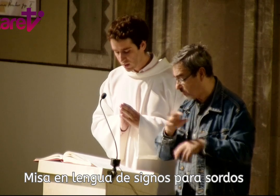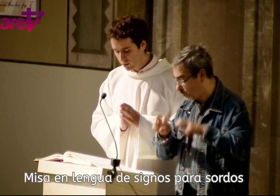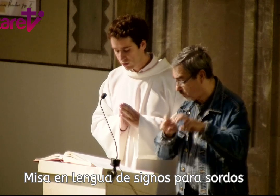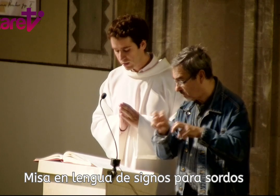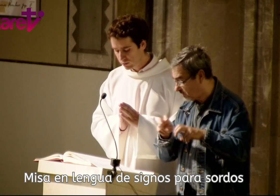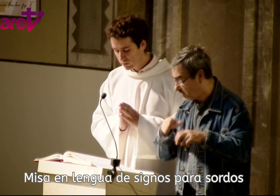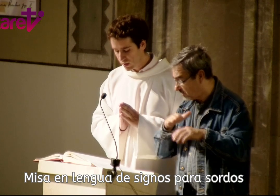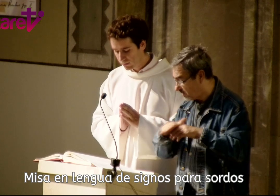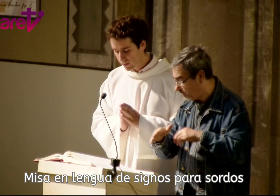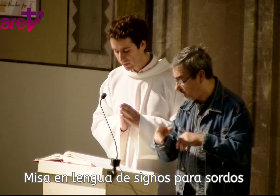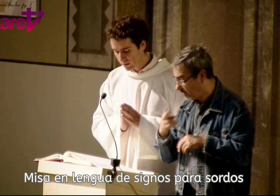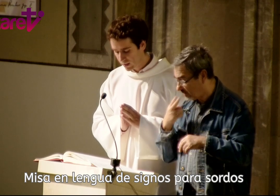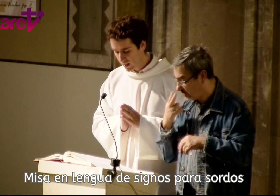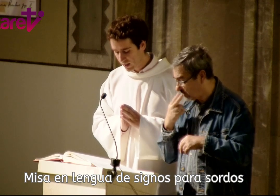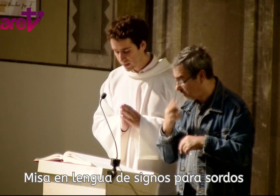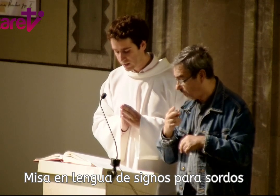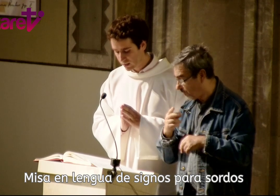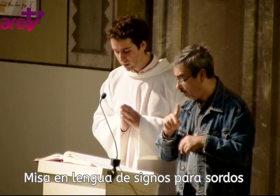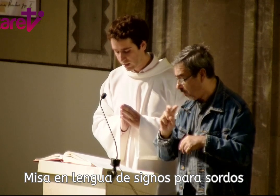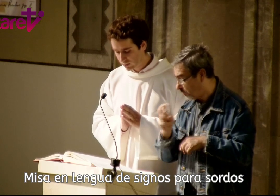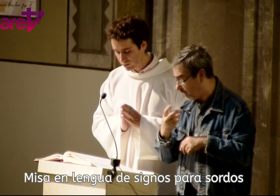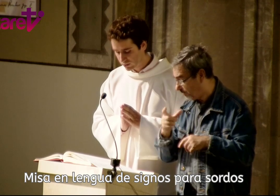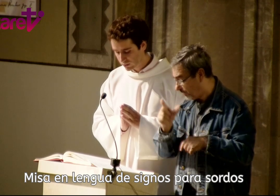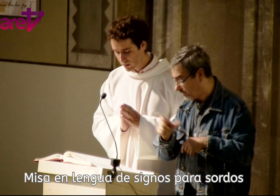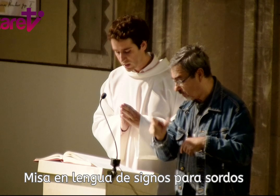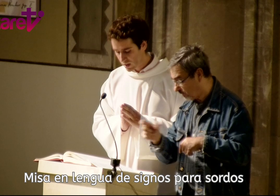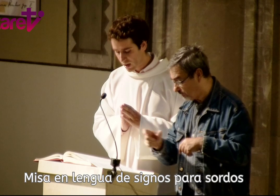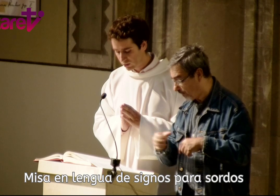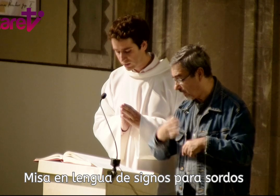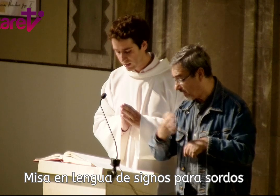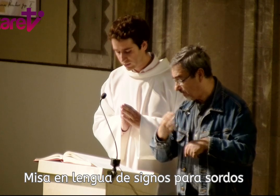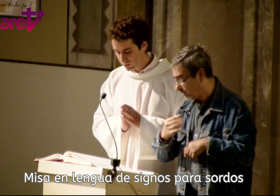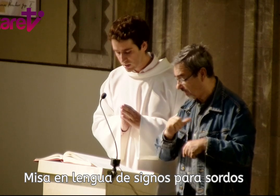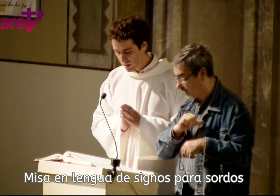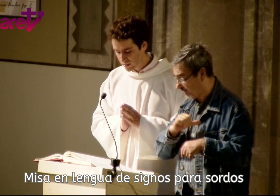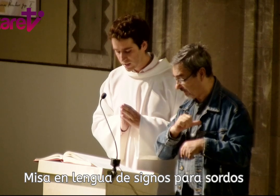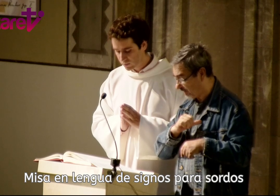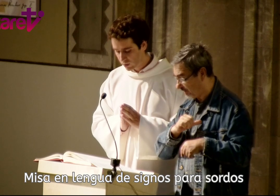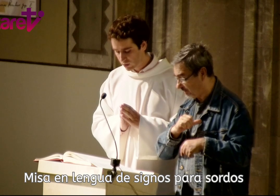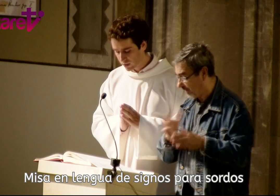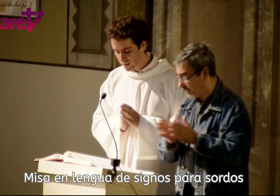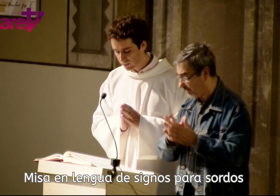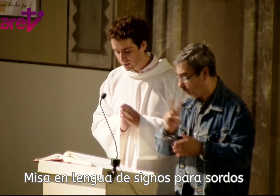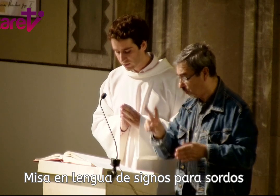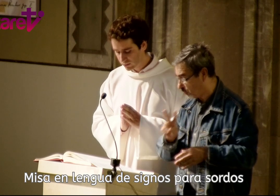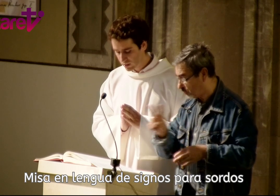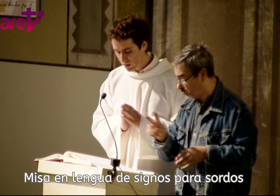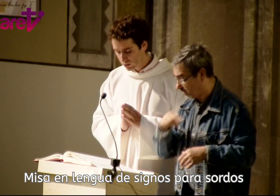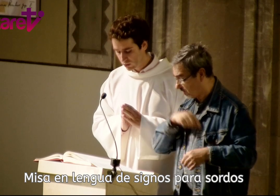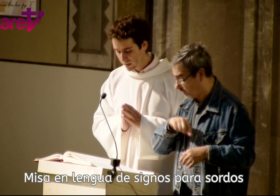no retuvo ávidamente el ser igual a Dios. Al contrario, se despojó de sí mismo, tomando